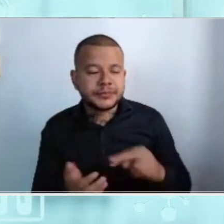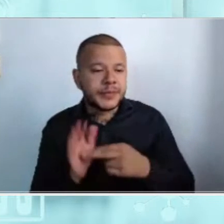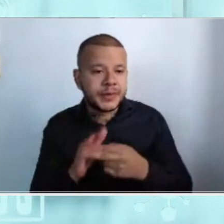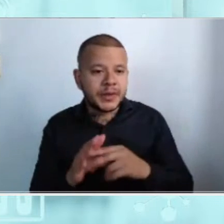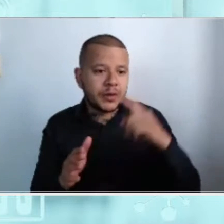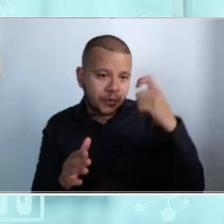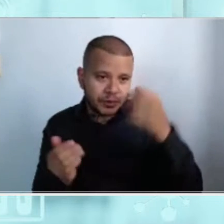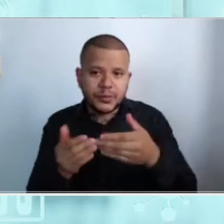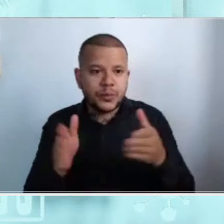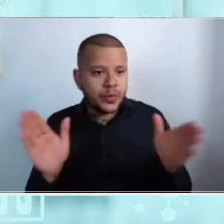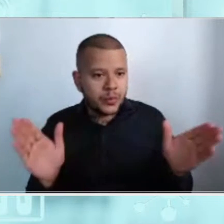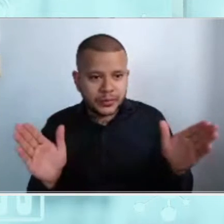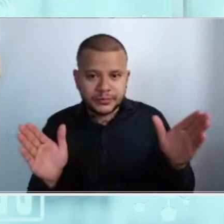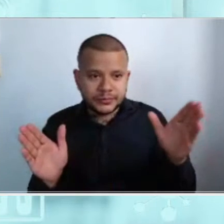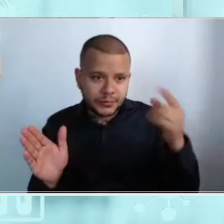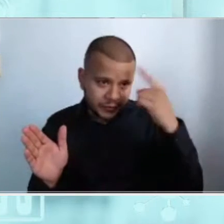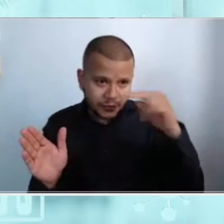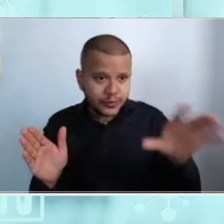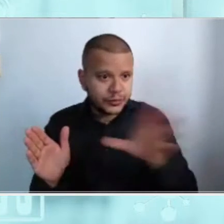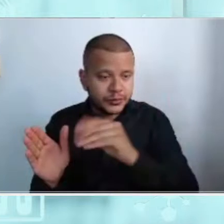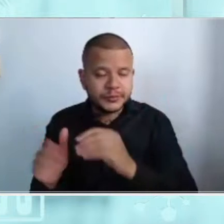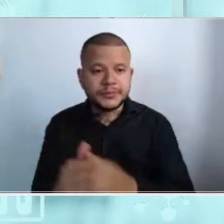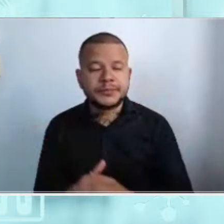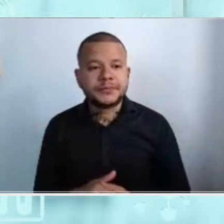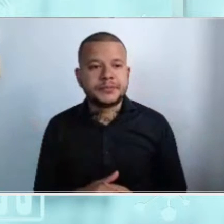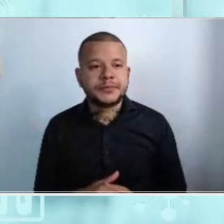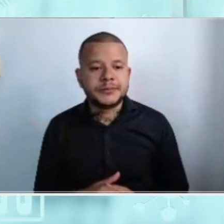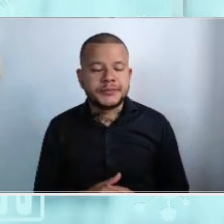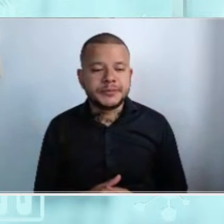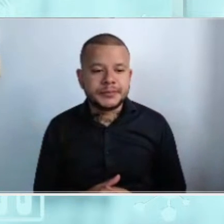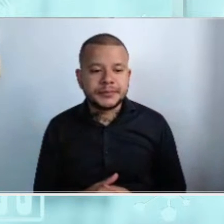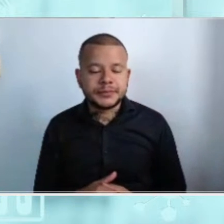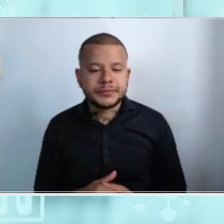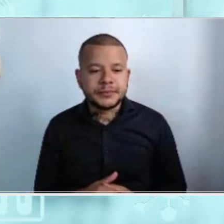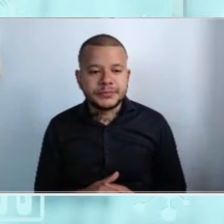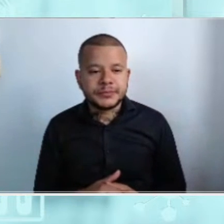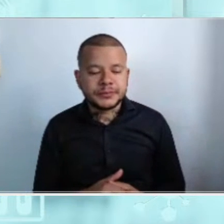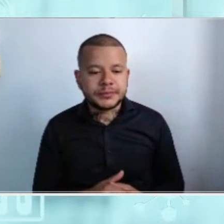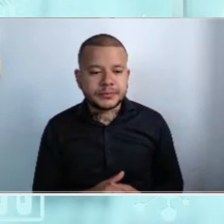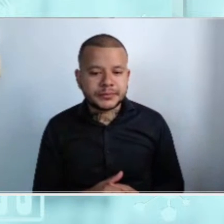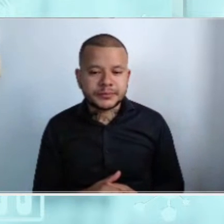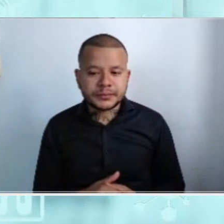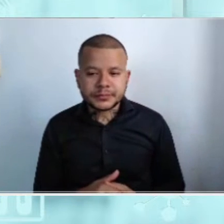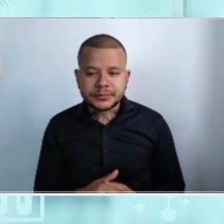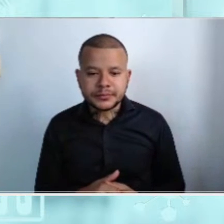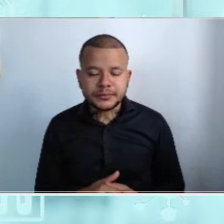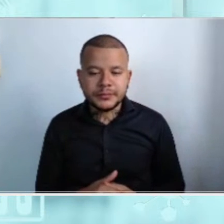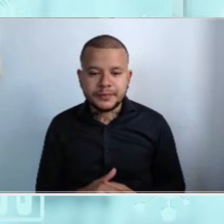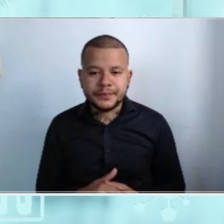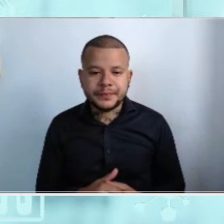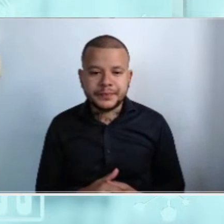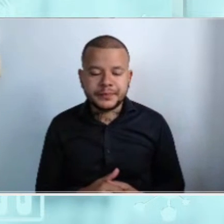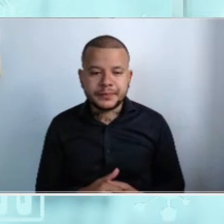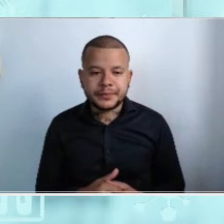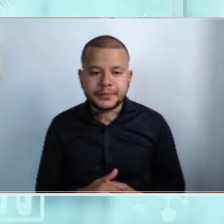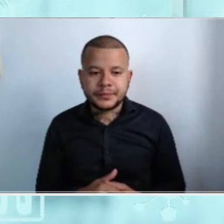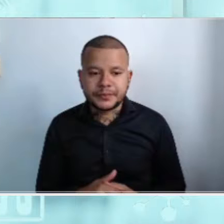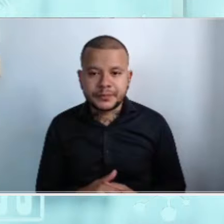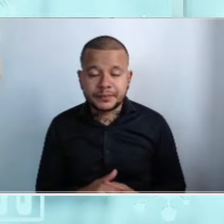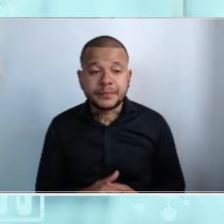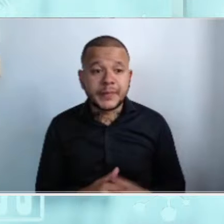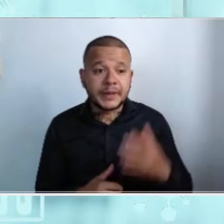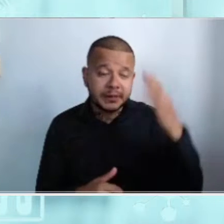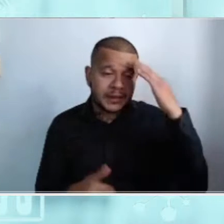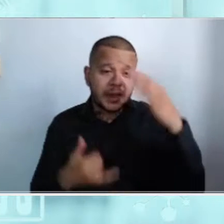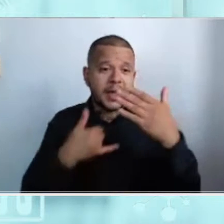todos. Aquí contamos también con la presencia a lo largo y ancho del país,